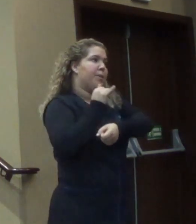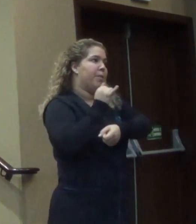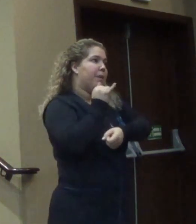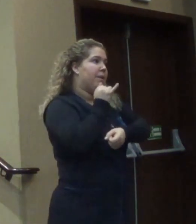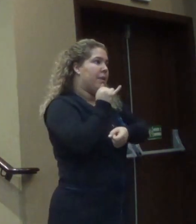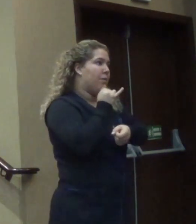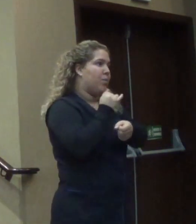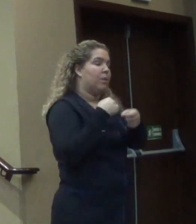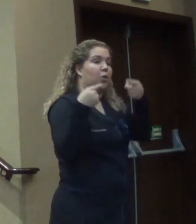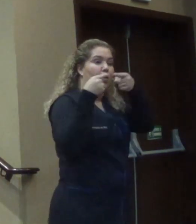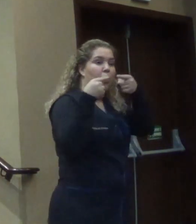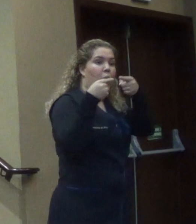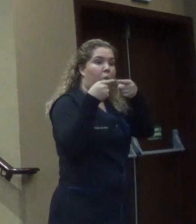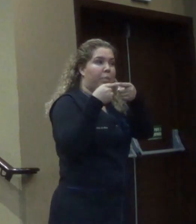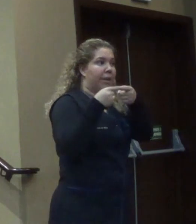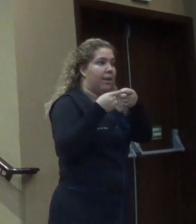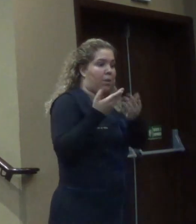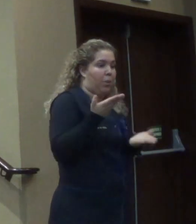se encaixam?